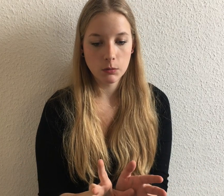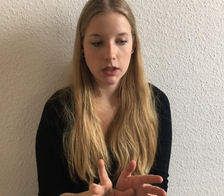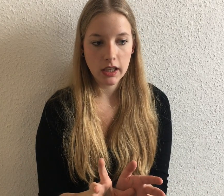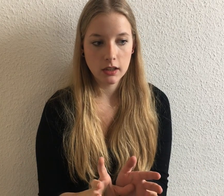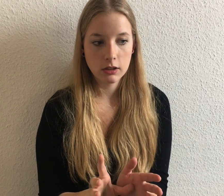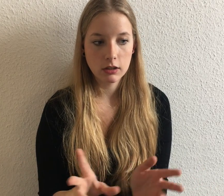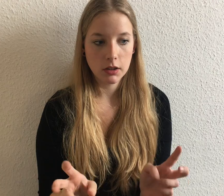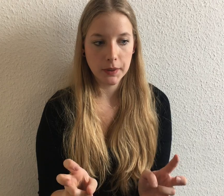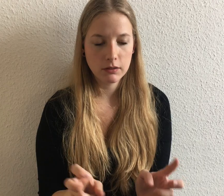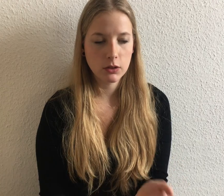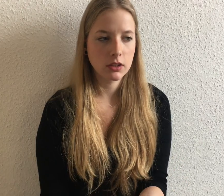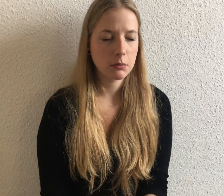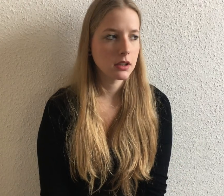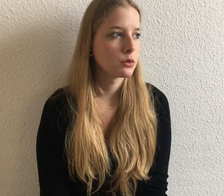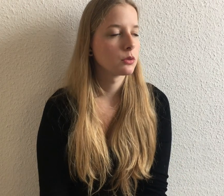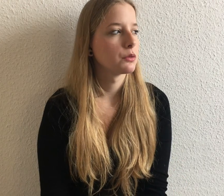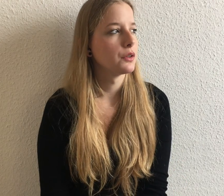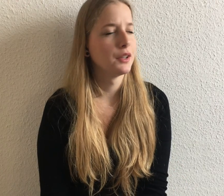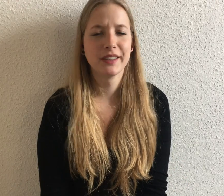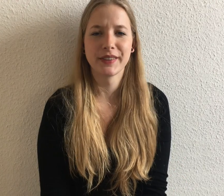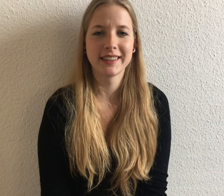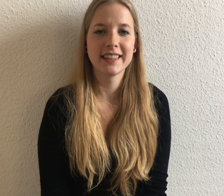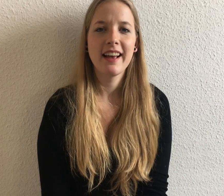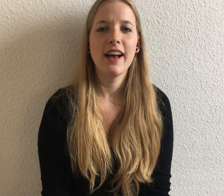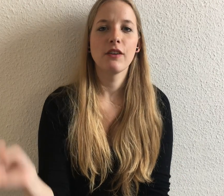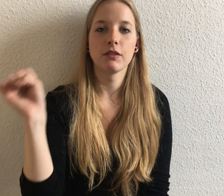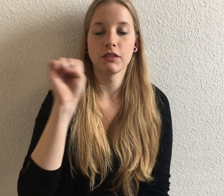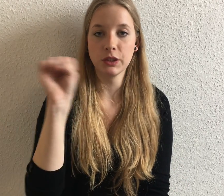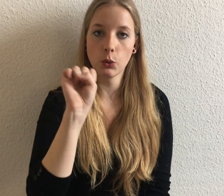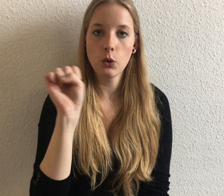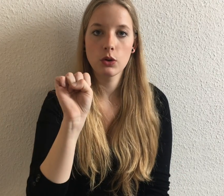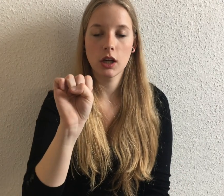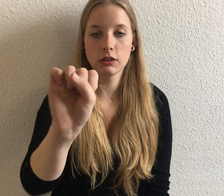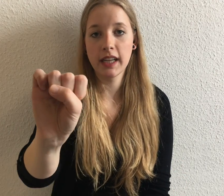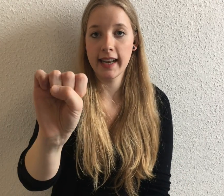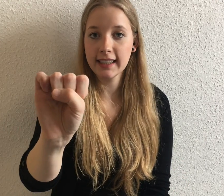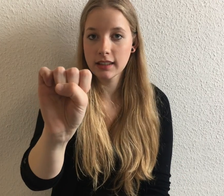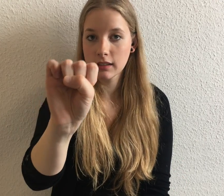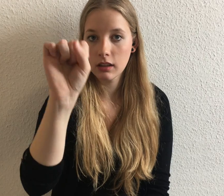das gleiche Gebärdenwort, sagt man das so, weiß ich nicht, auf jeden Fall, wieso, also wie ein S,